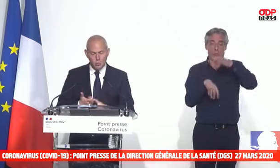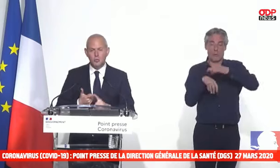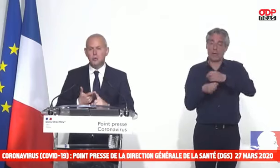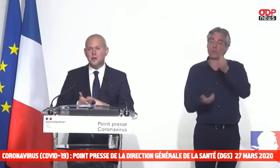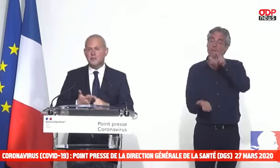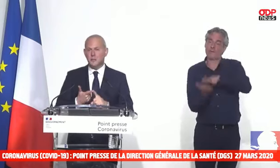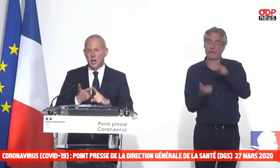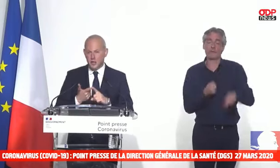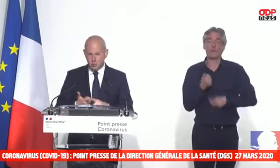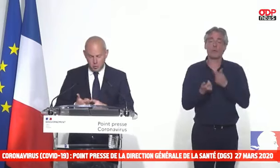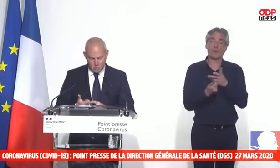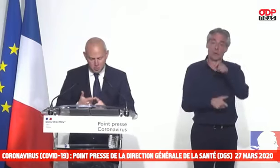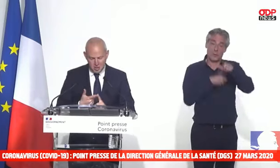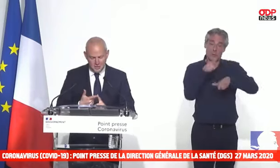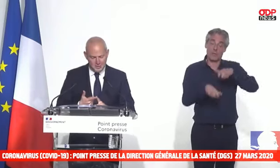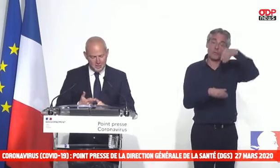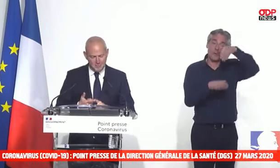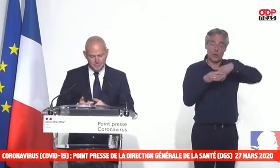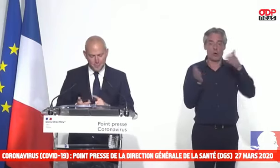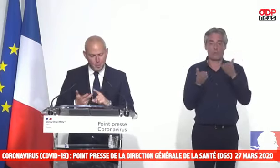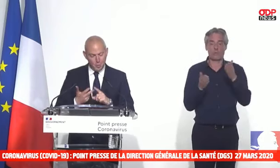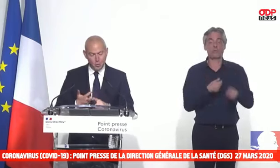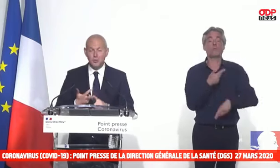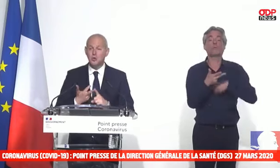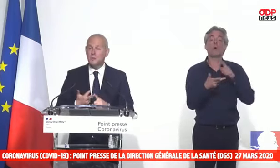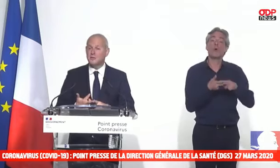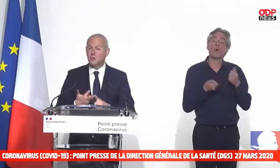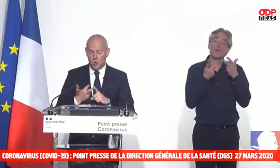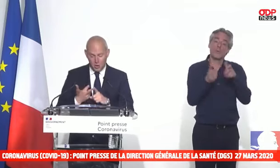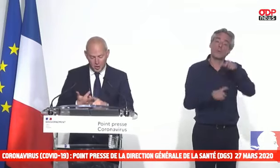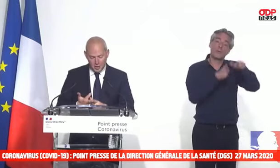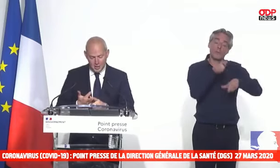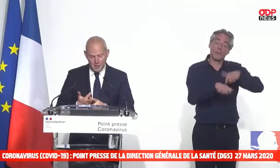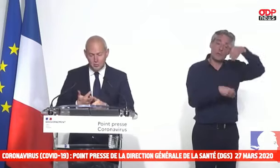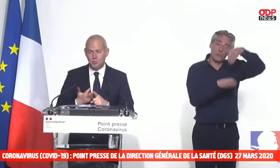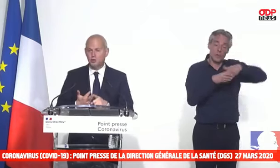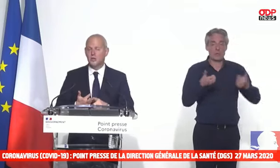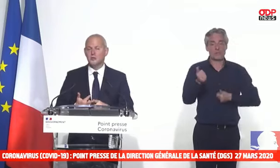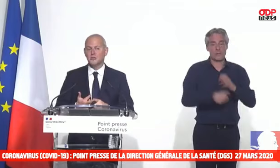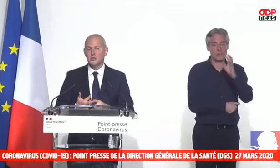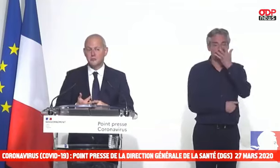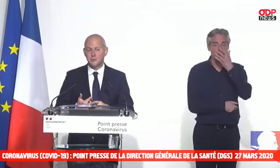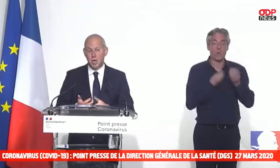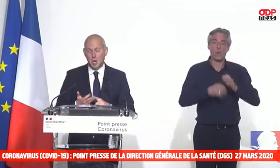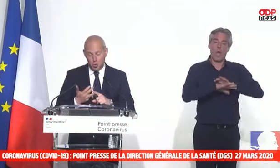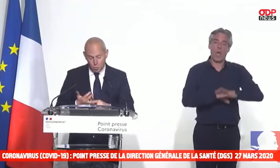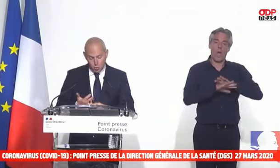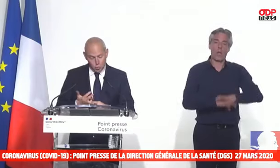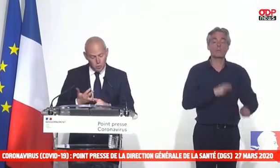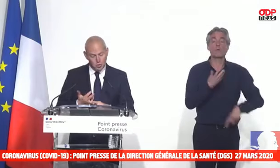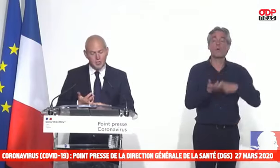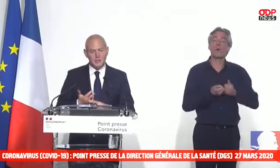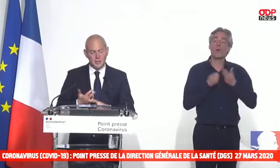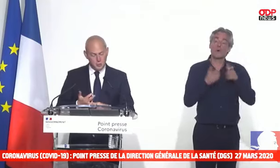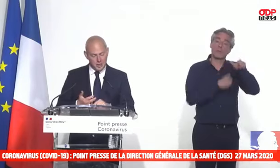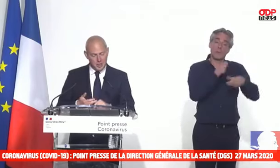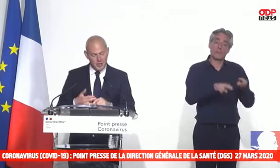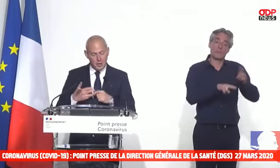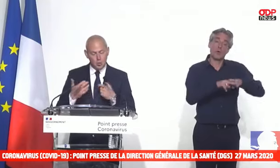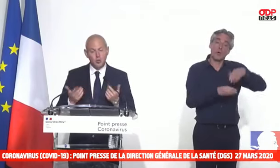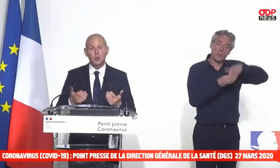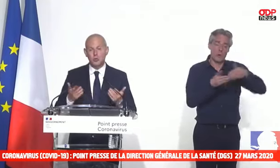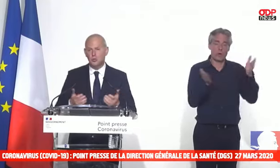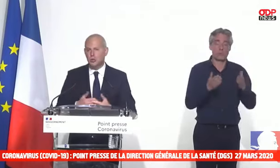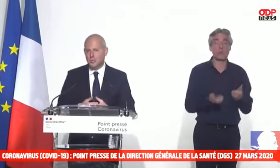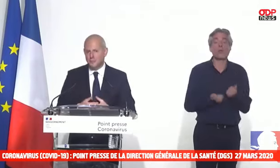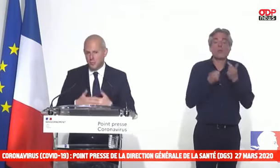le nombre de patients actuellement hospitalisés, le nombre de patients en réanimation ou soins intensifs, le nombre de décès à l'hôpital et